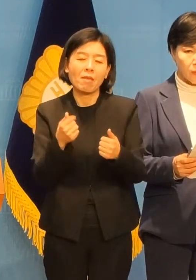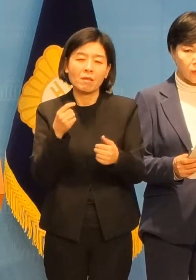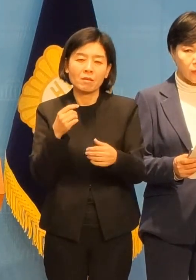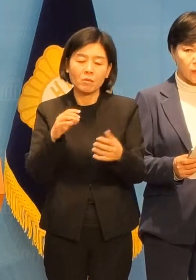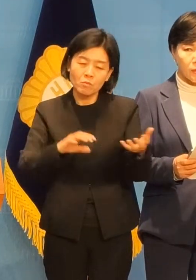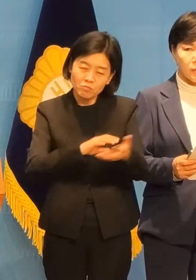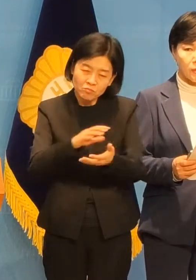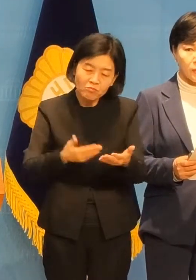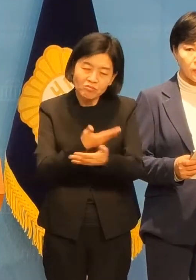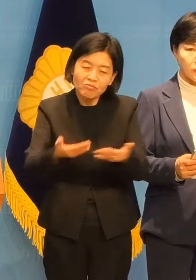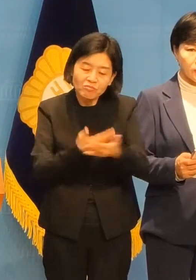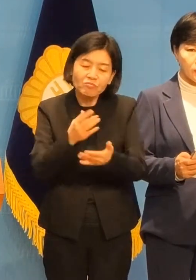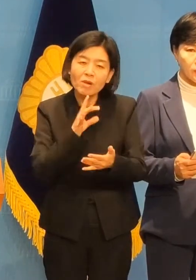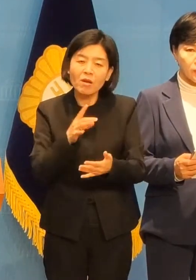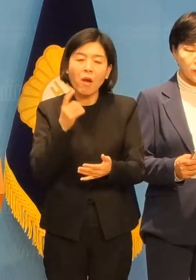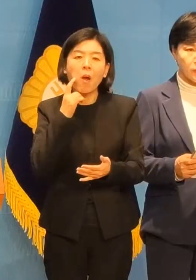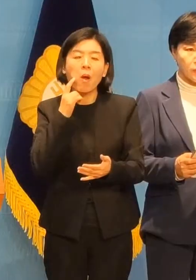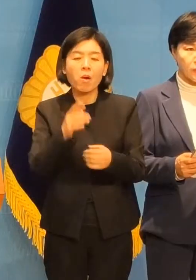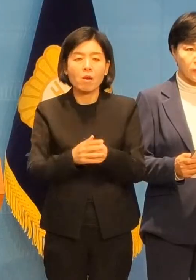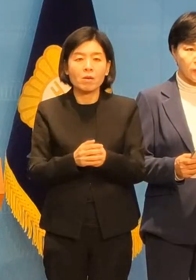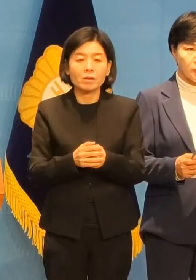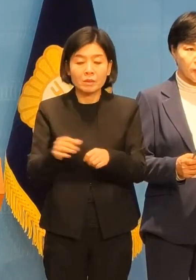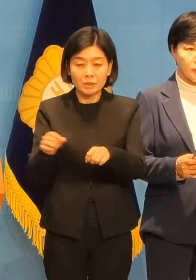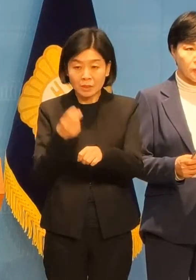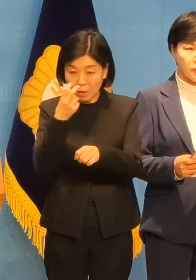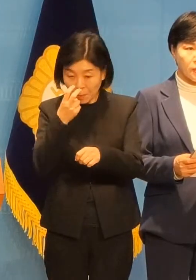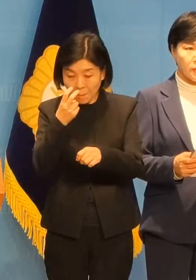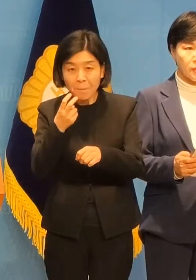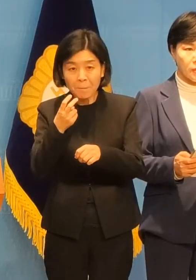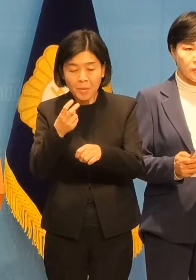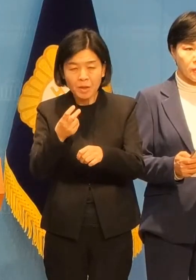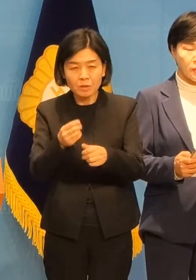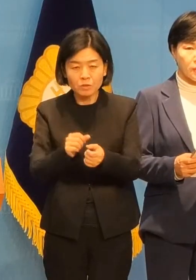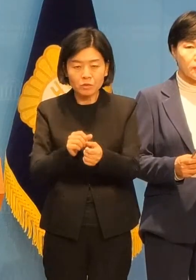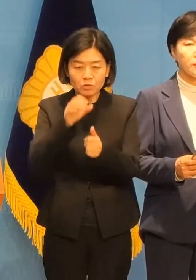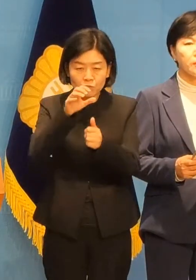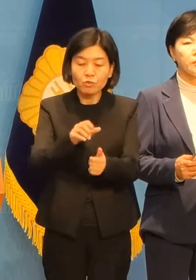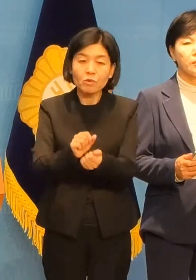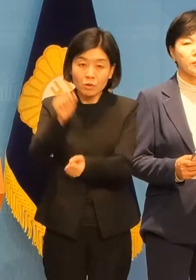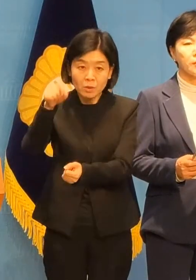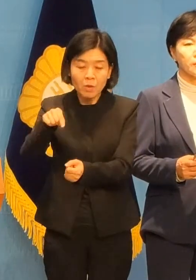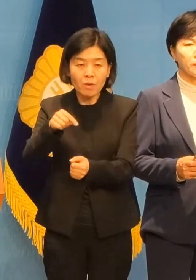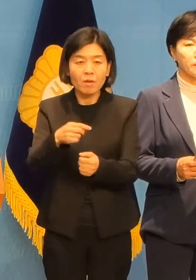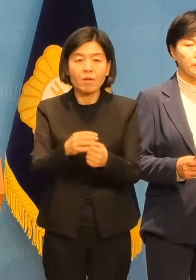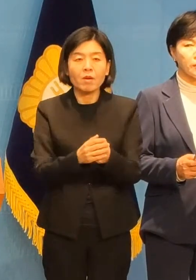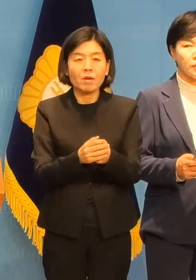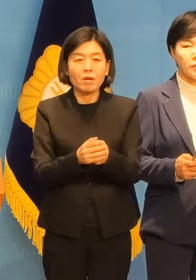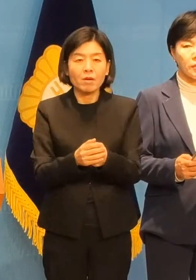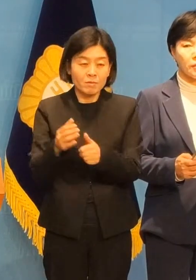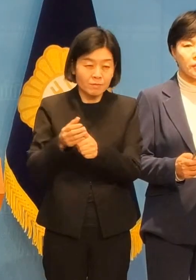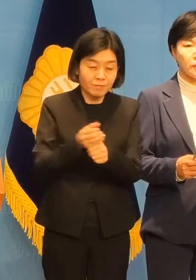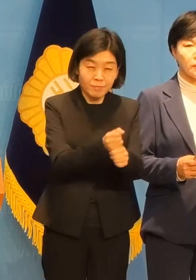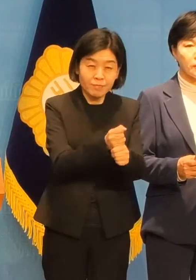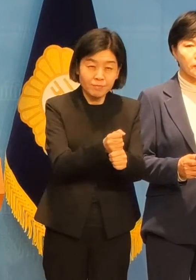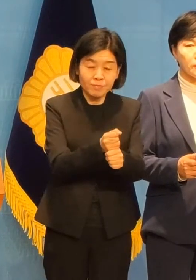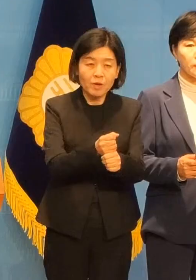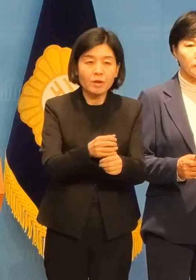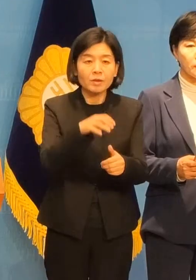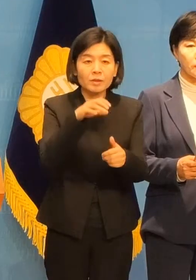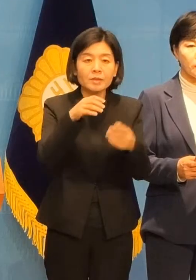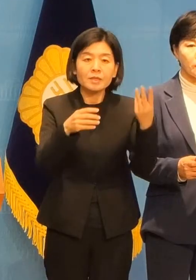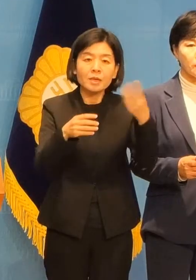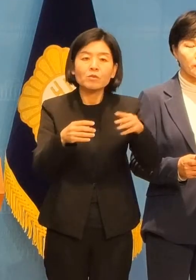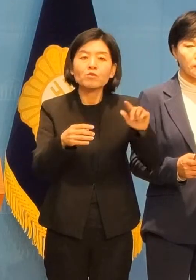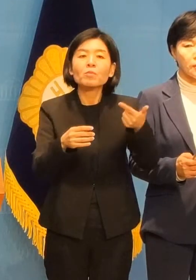특검이 재청구한 구속영장에는 계엄 관련자 3,600명 수용 보고 문건, 안가해동에 들고